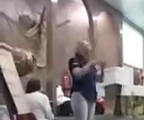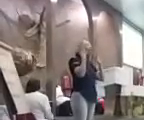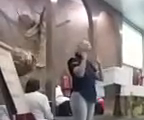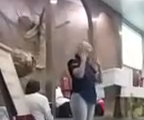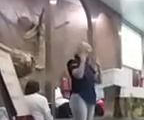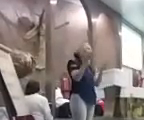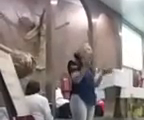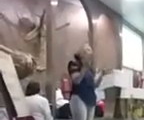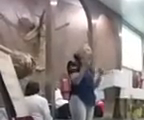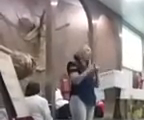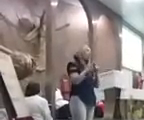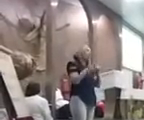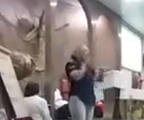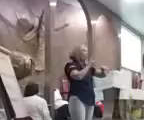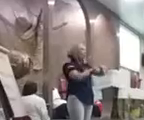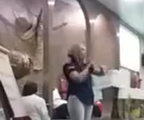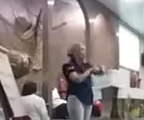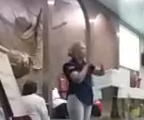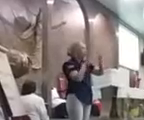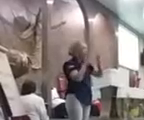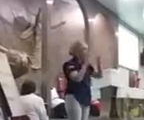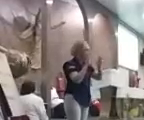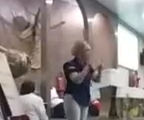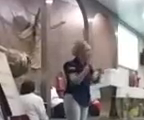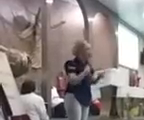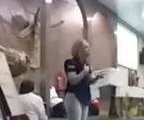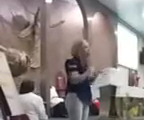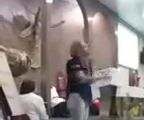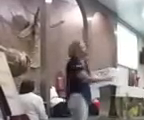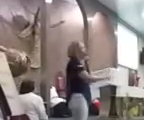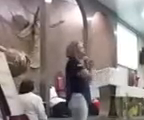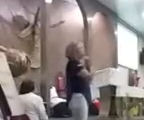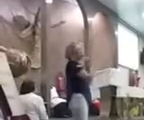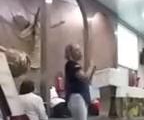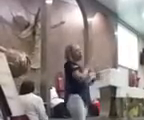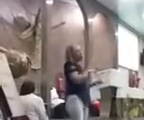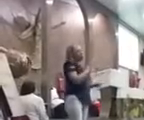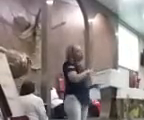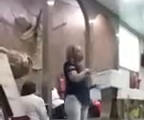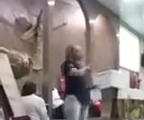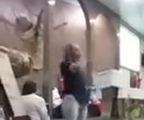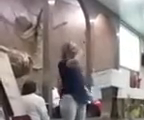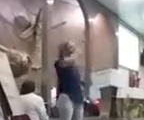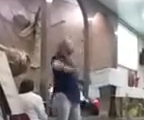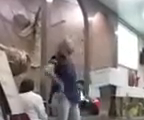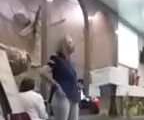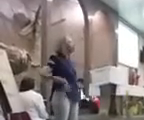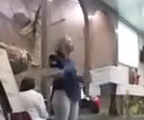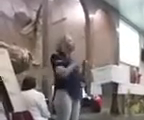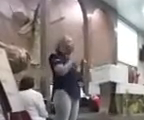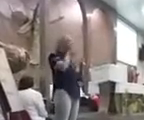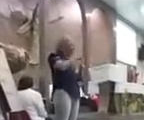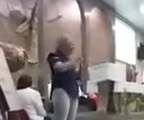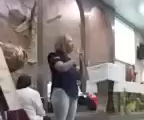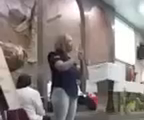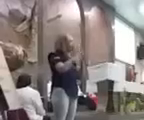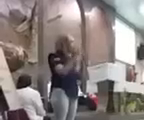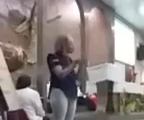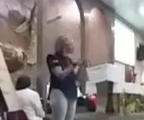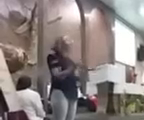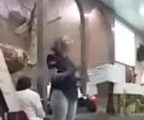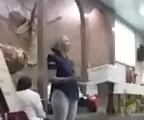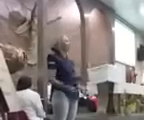deve ser um momento em que eu me encontro com esse lugar da misericórdia, com esse lugar de família